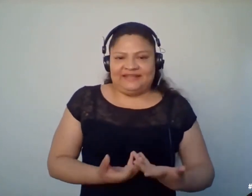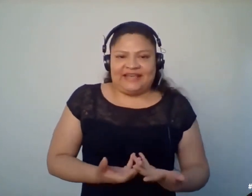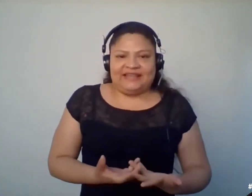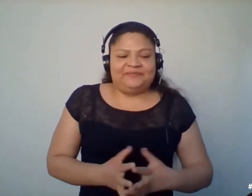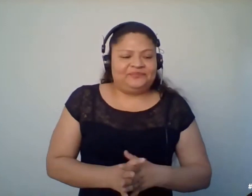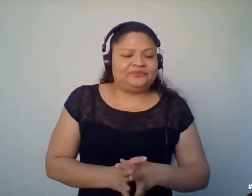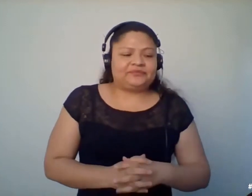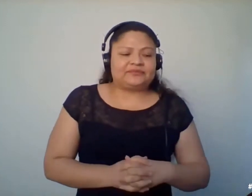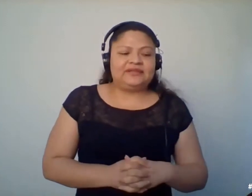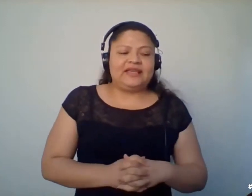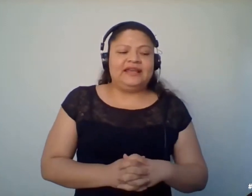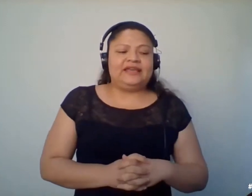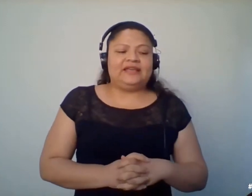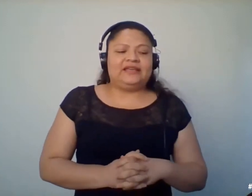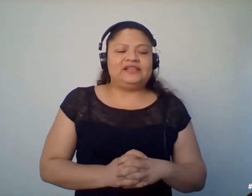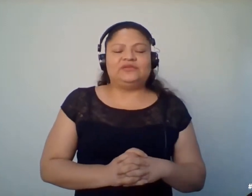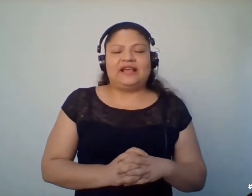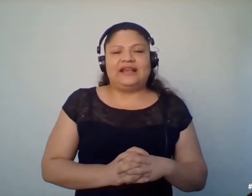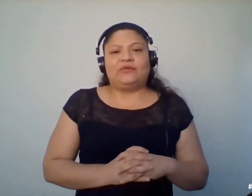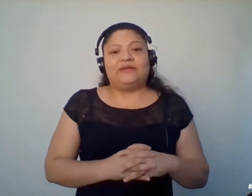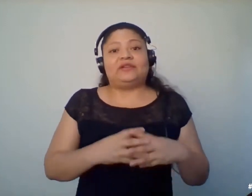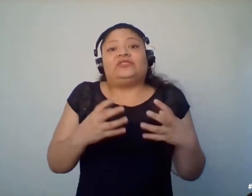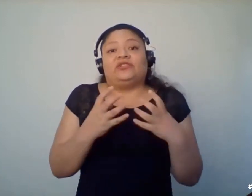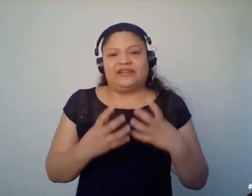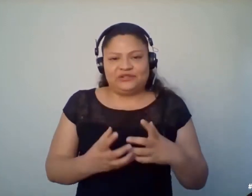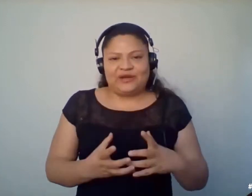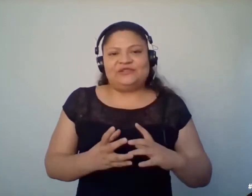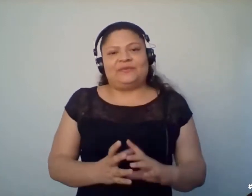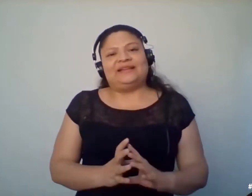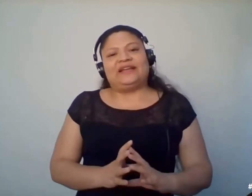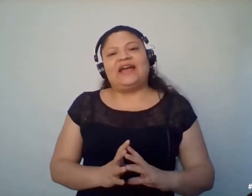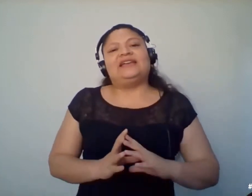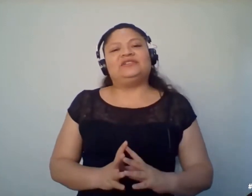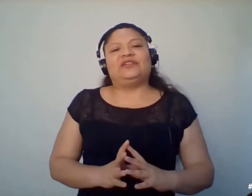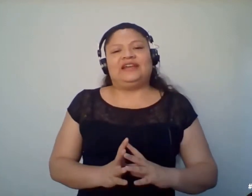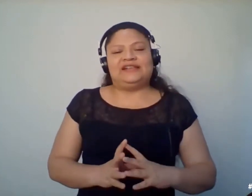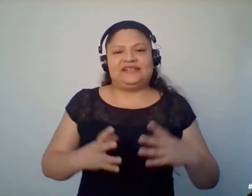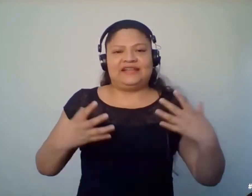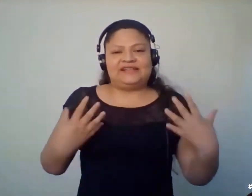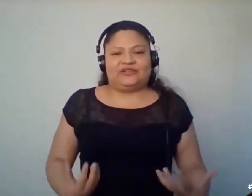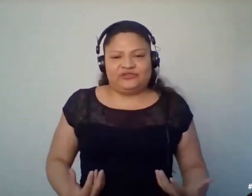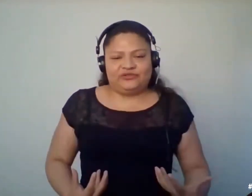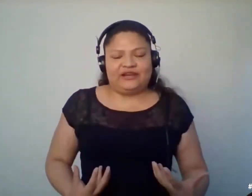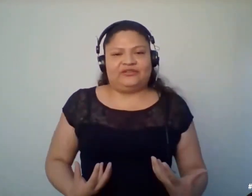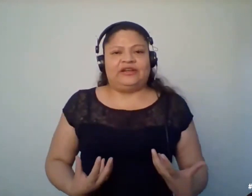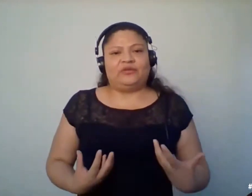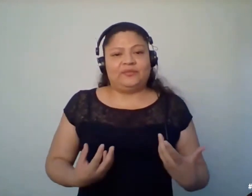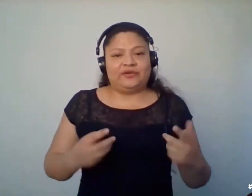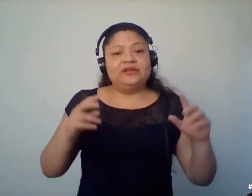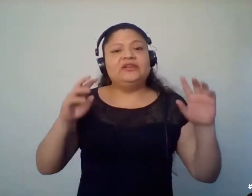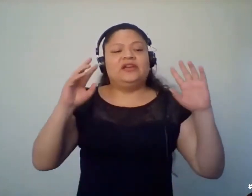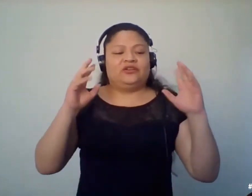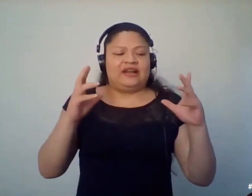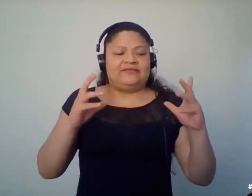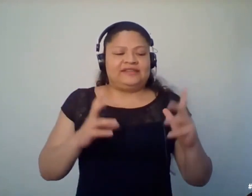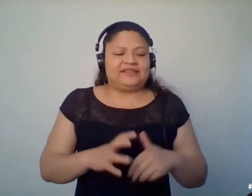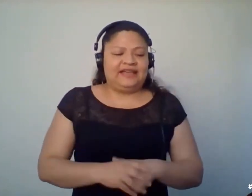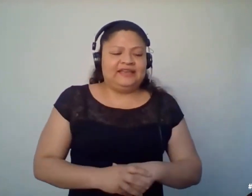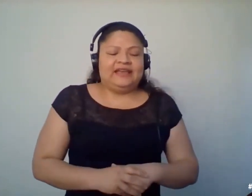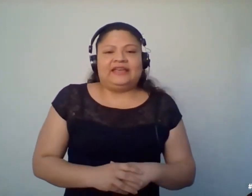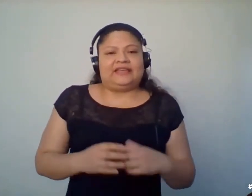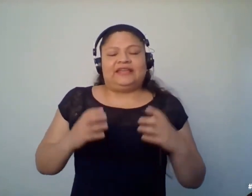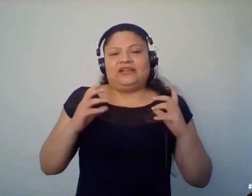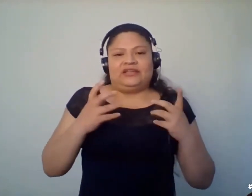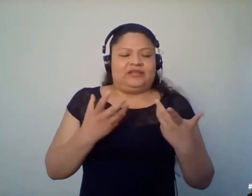seña inventada. Es una lengua visogestual somática, esto quiere decir que se construye con el cuerpo, con la